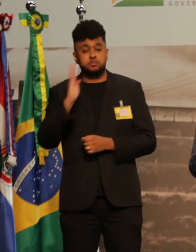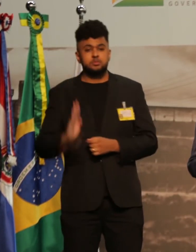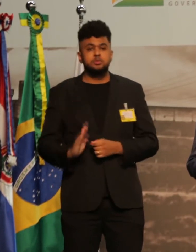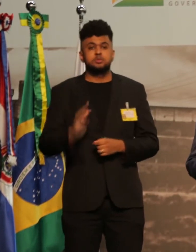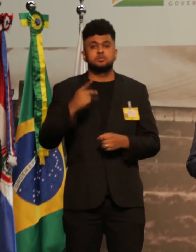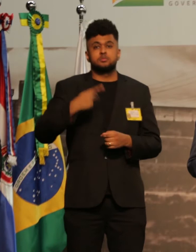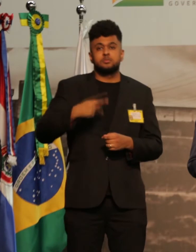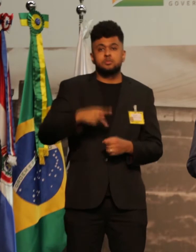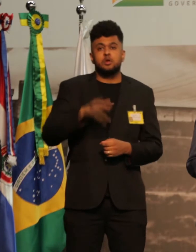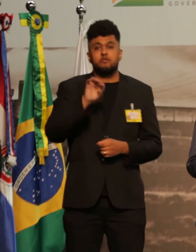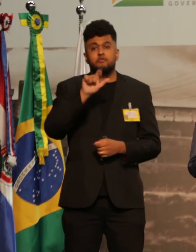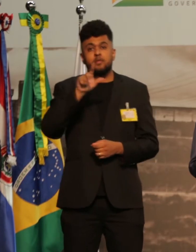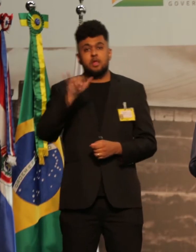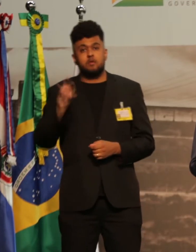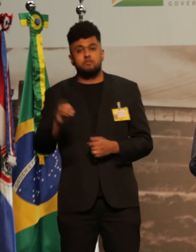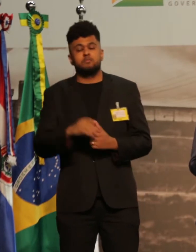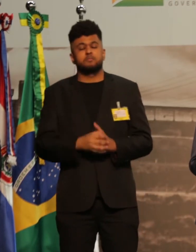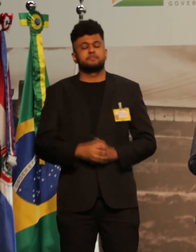Paraguai, Flávio D'Amico.